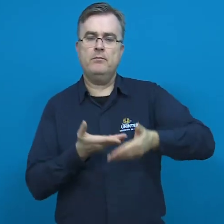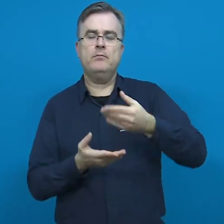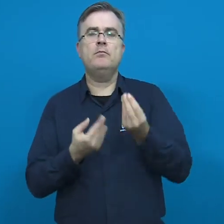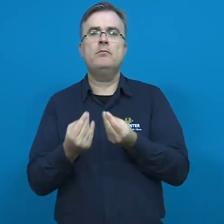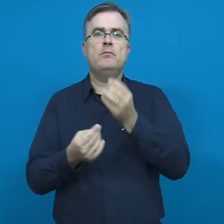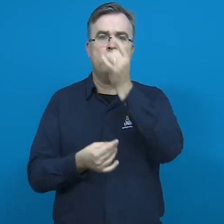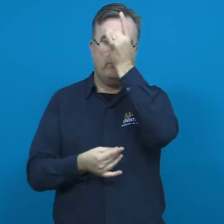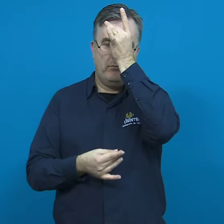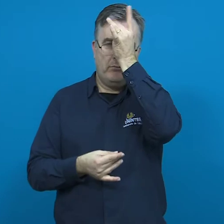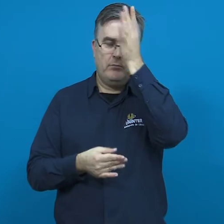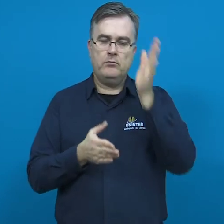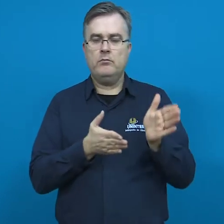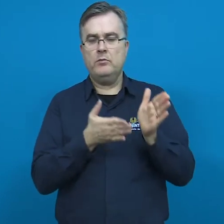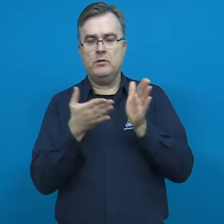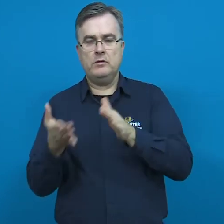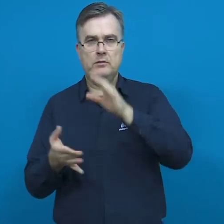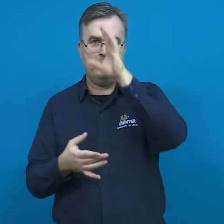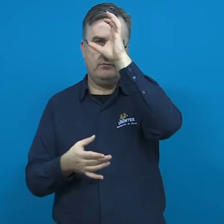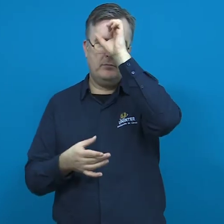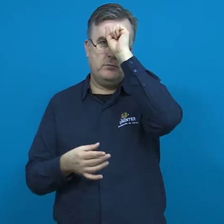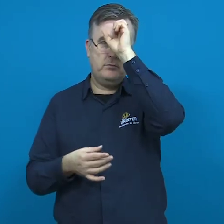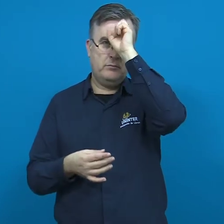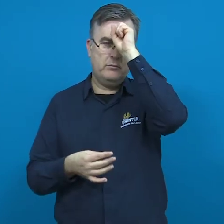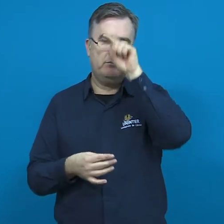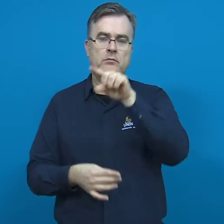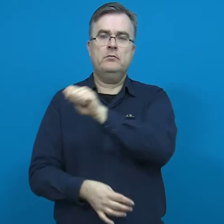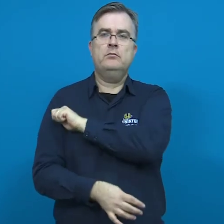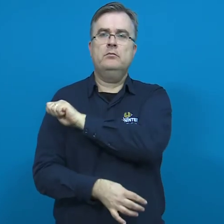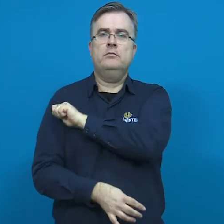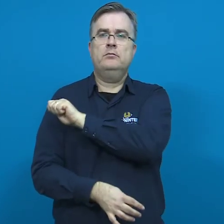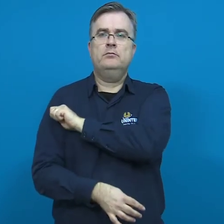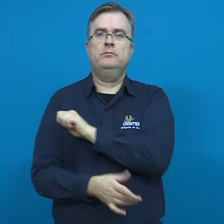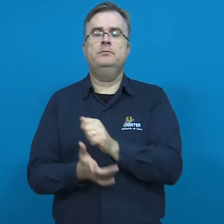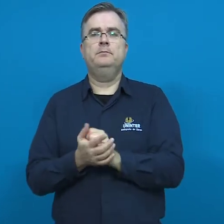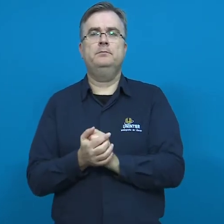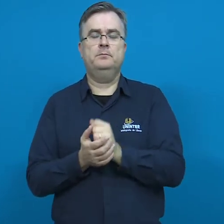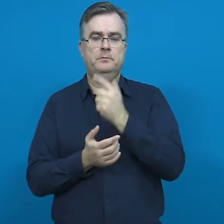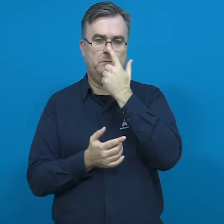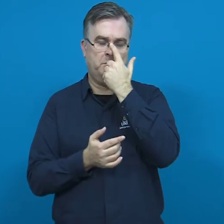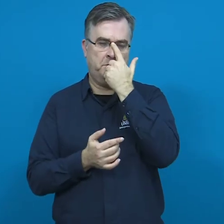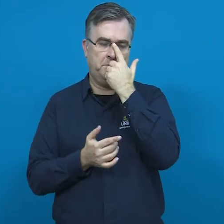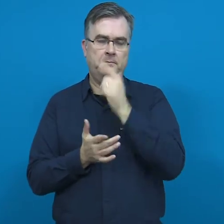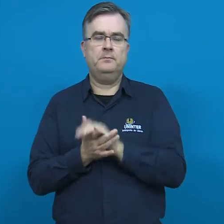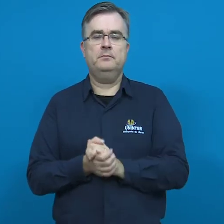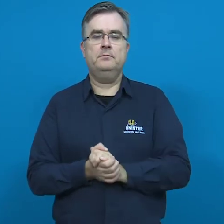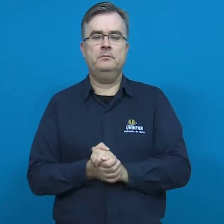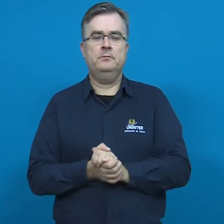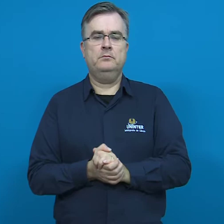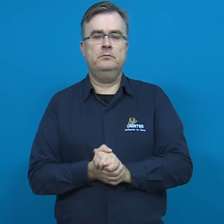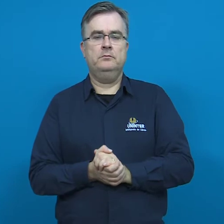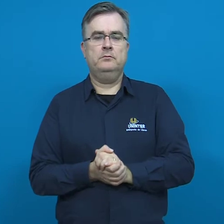mediações, inclusive para facilitar o processo de aprendizagem desse aluno, tá?